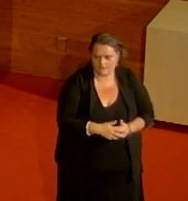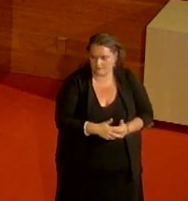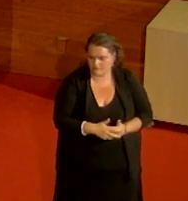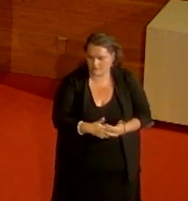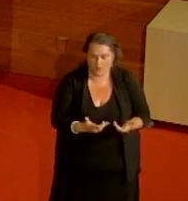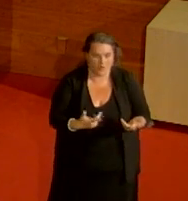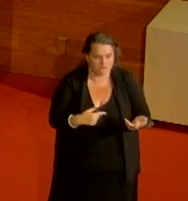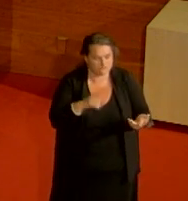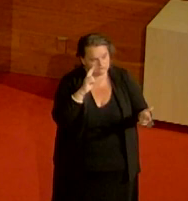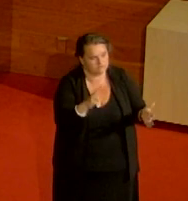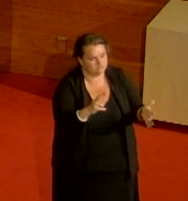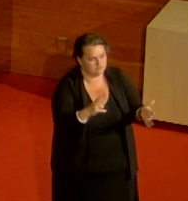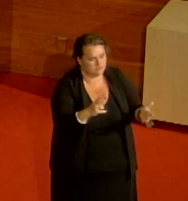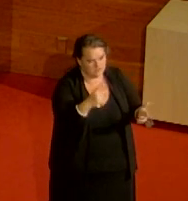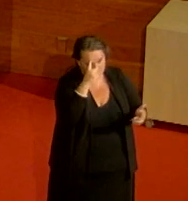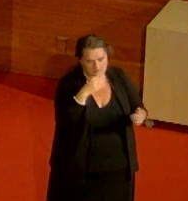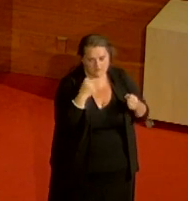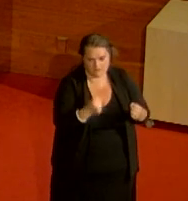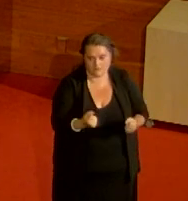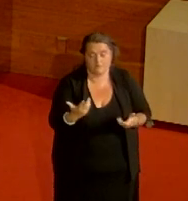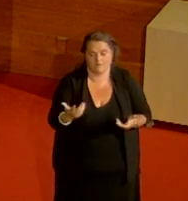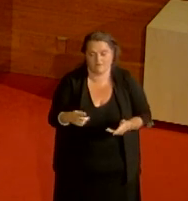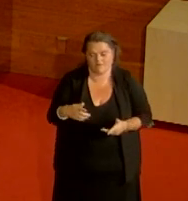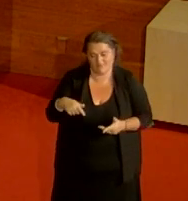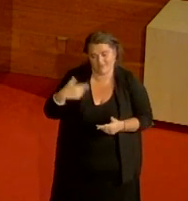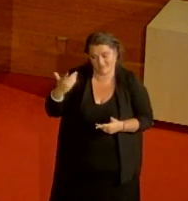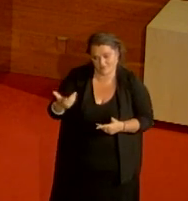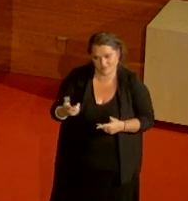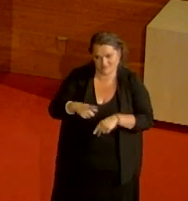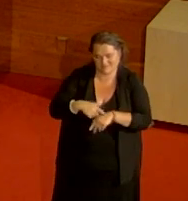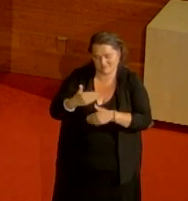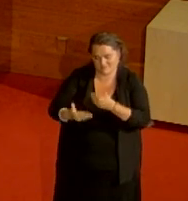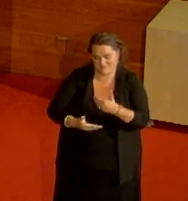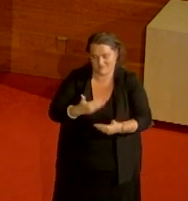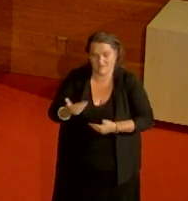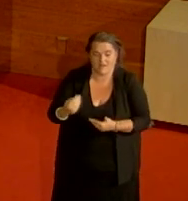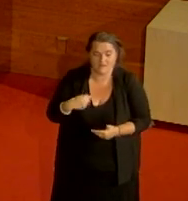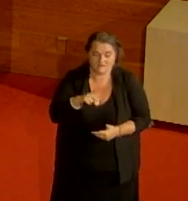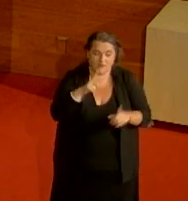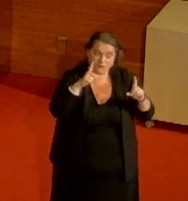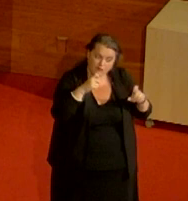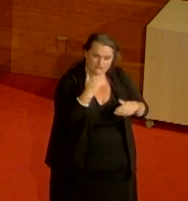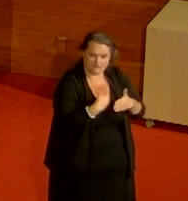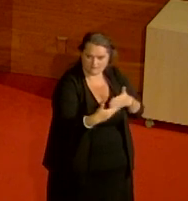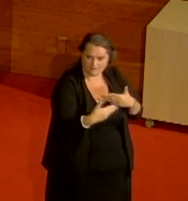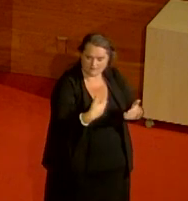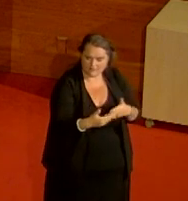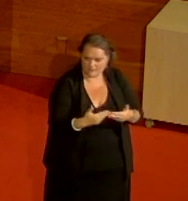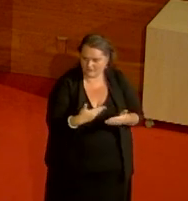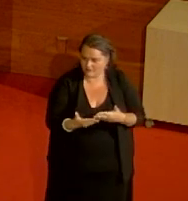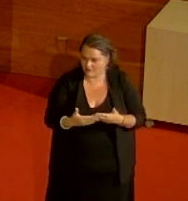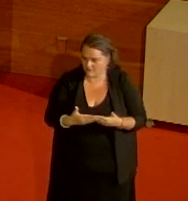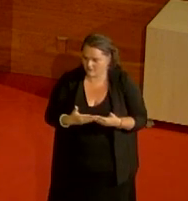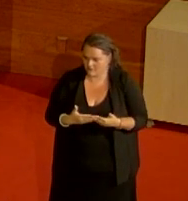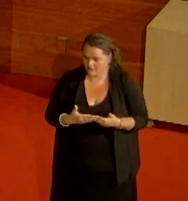esta imagen al tiempo El fotógrafo que hizo la la Im que que hizo la fotografía eh eh descubrió la la